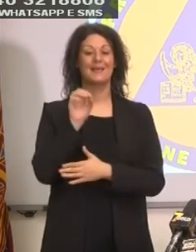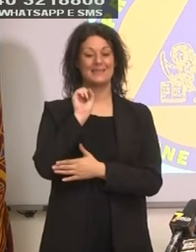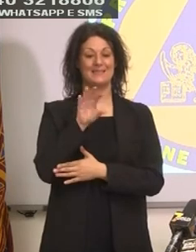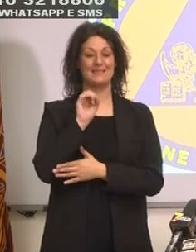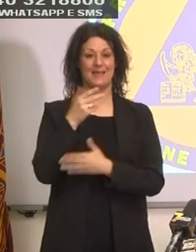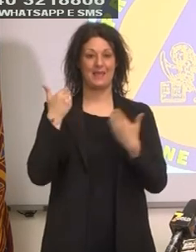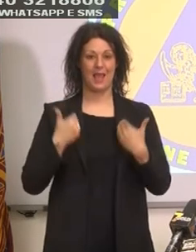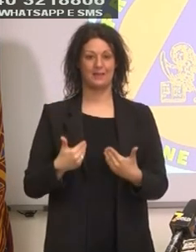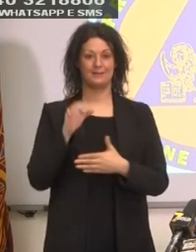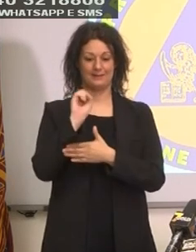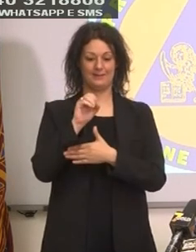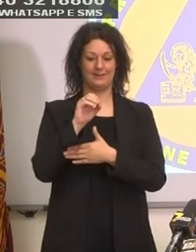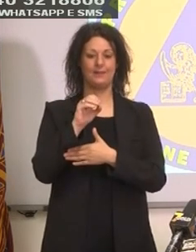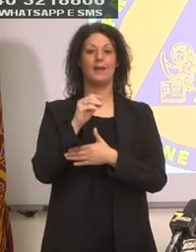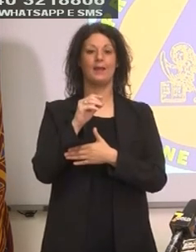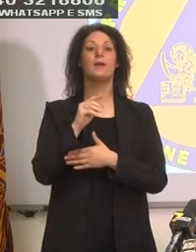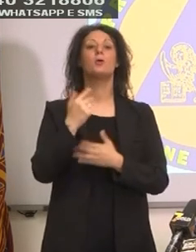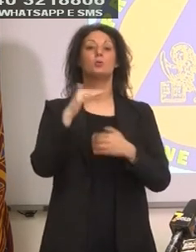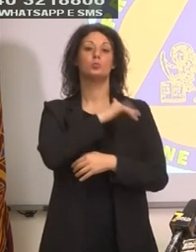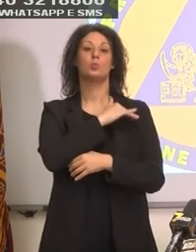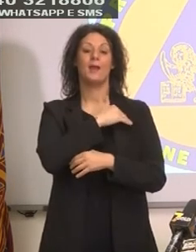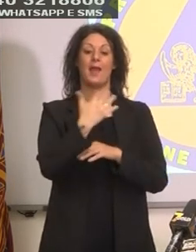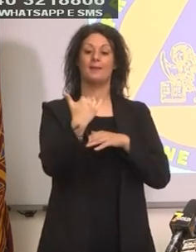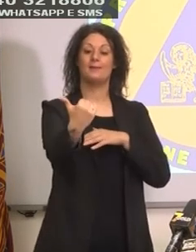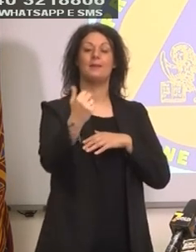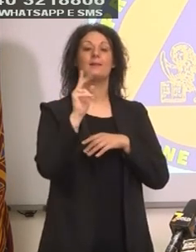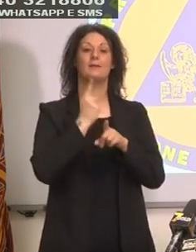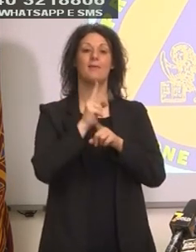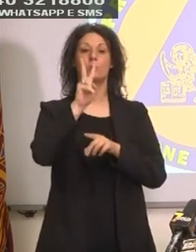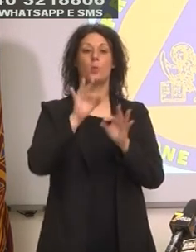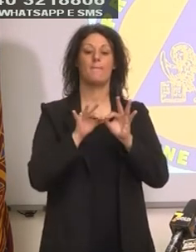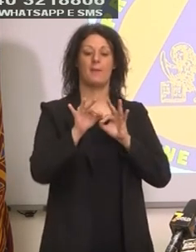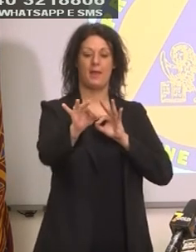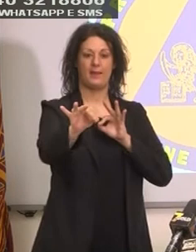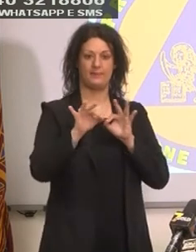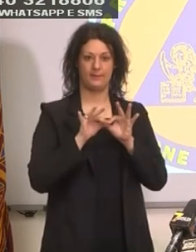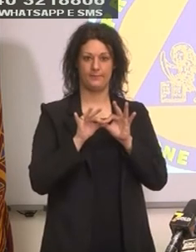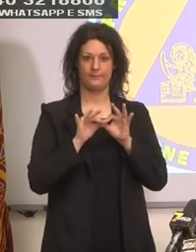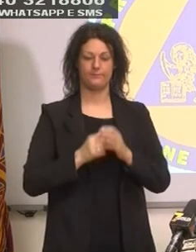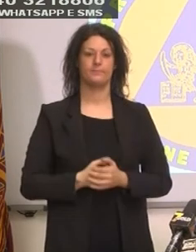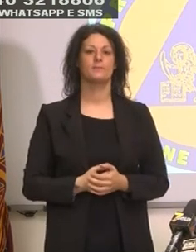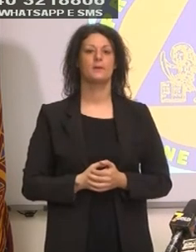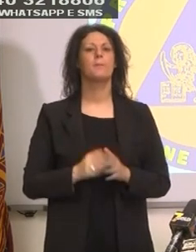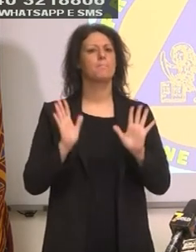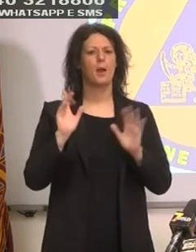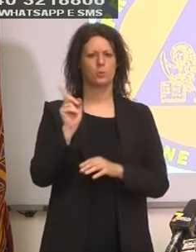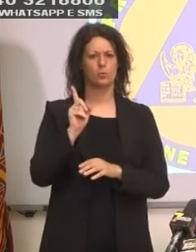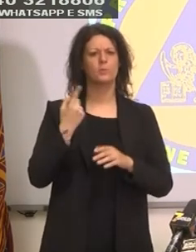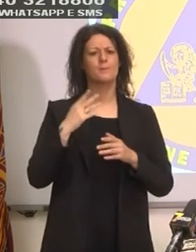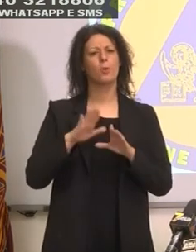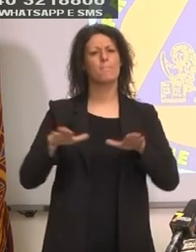insegna deve essere almeno di 2 metri, invece non c'è distanza di 2 metri tra un banco e l'altro, questo è ovvio, no? Perché se